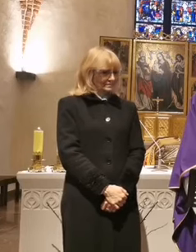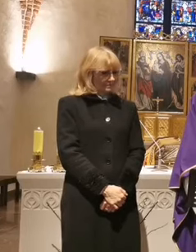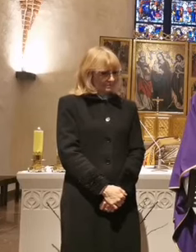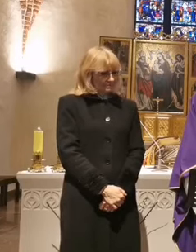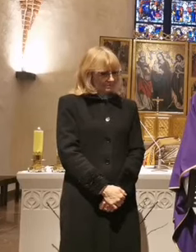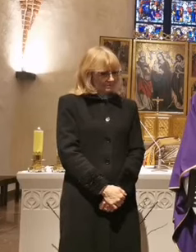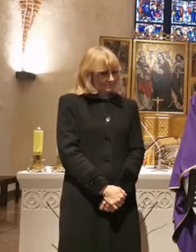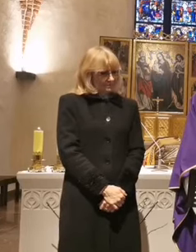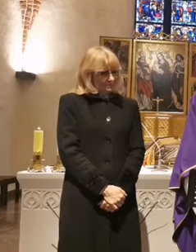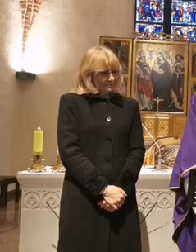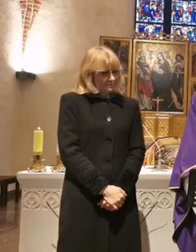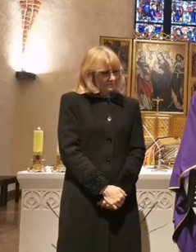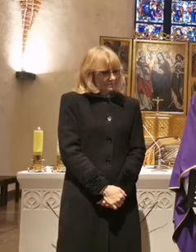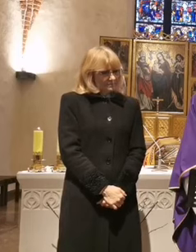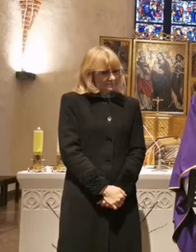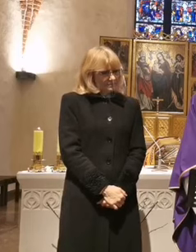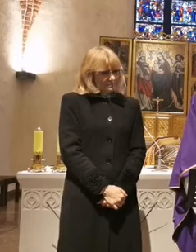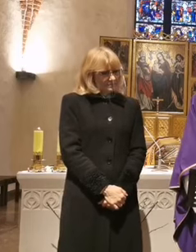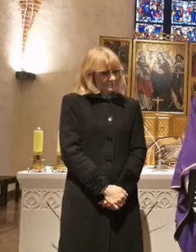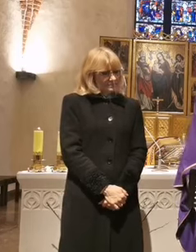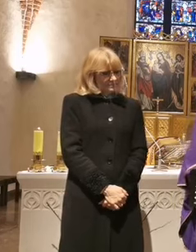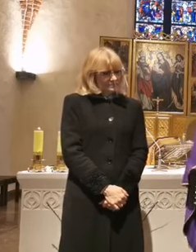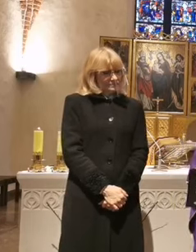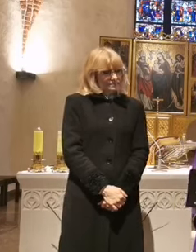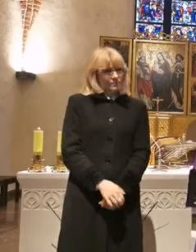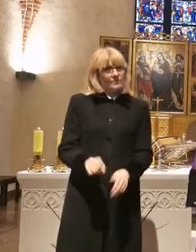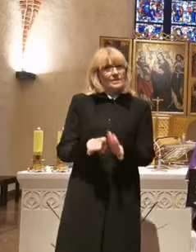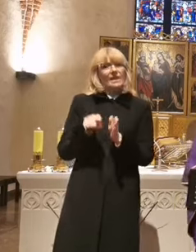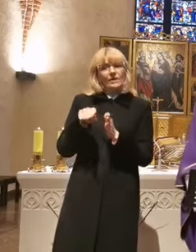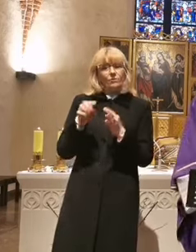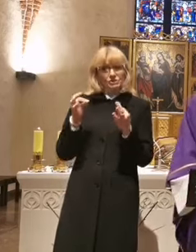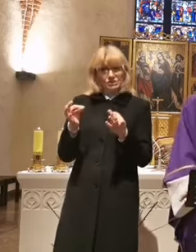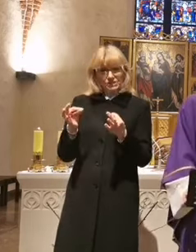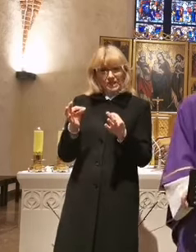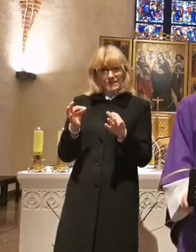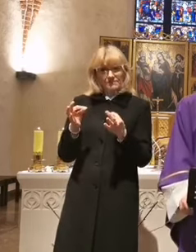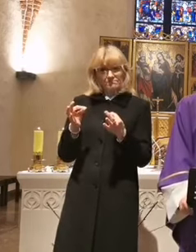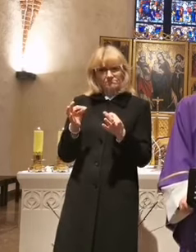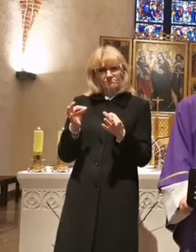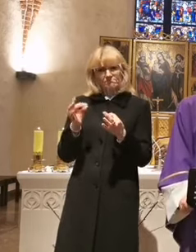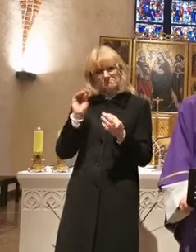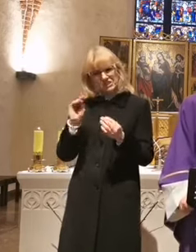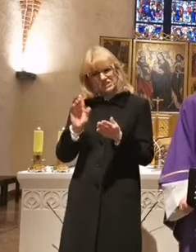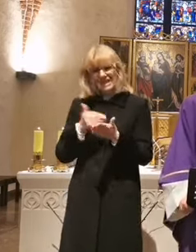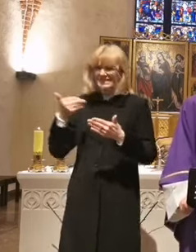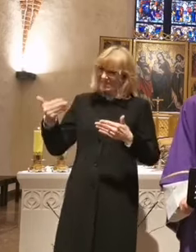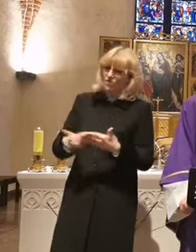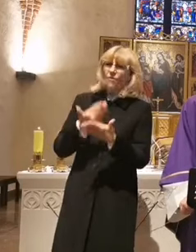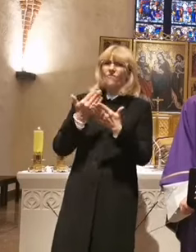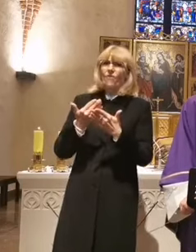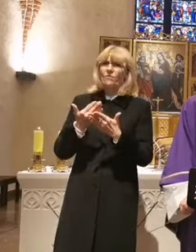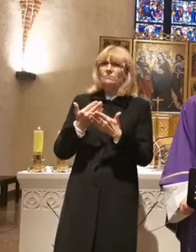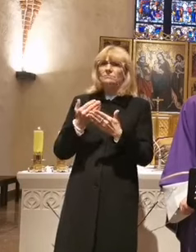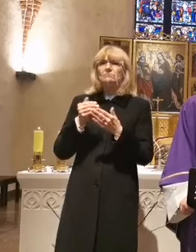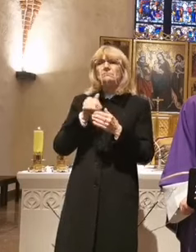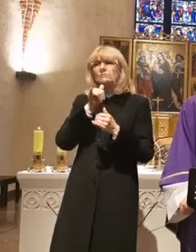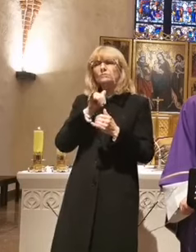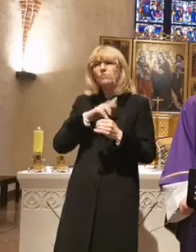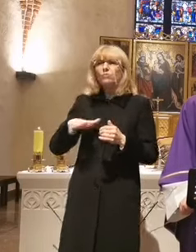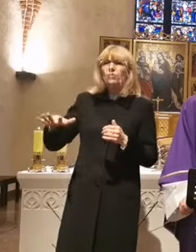religione nella mia vita personale. Dlatego dzisiaj na nowo spróbujmy zrozumieć to, co mówi do nas